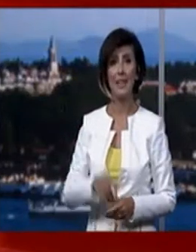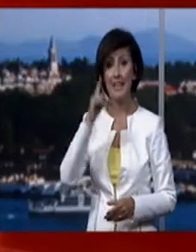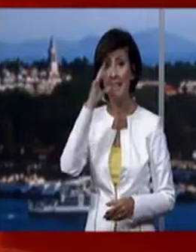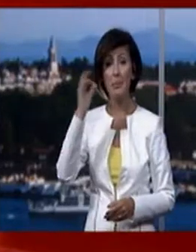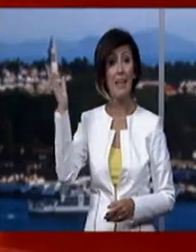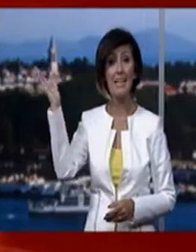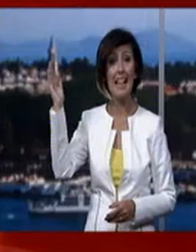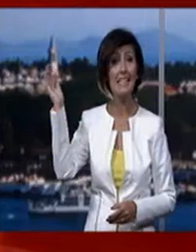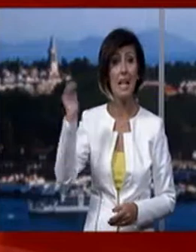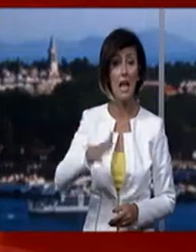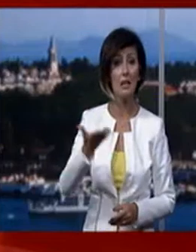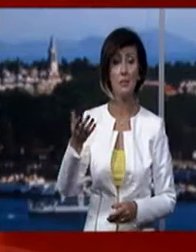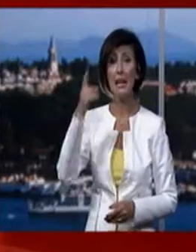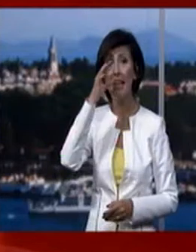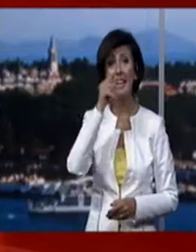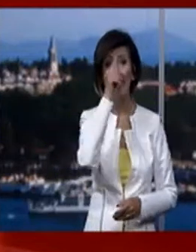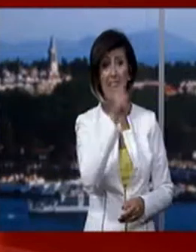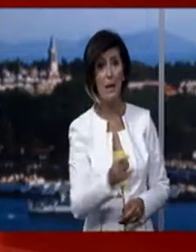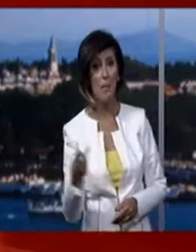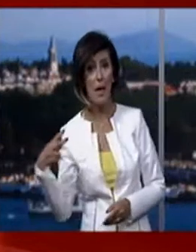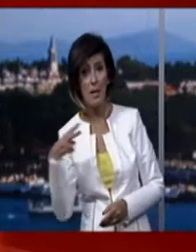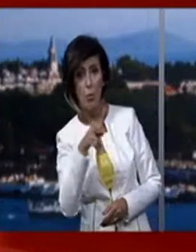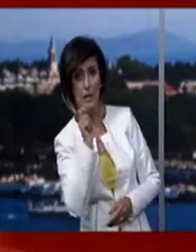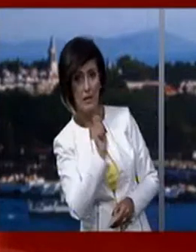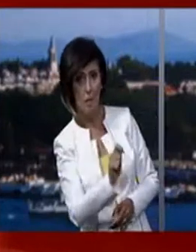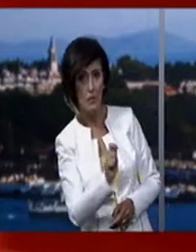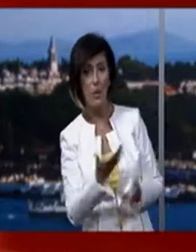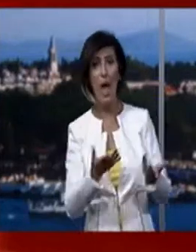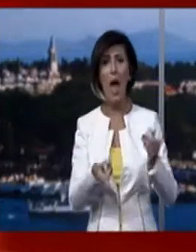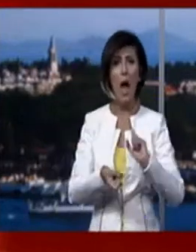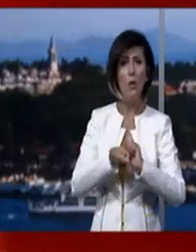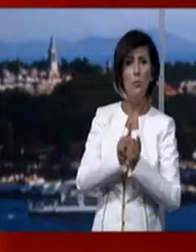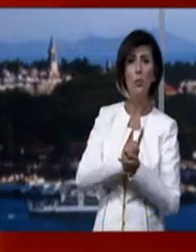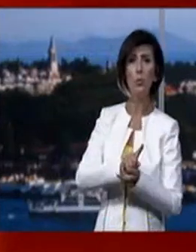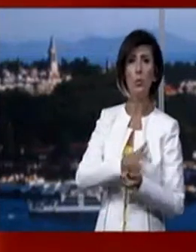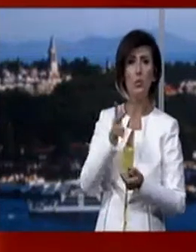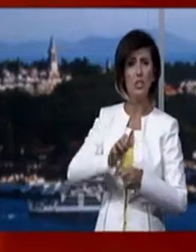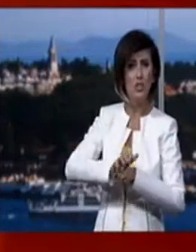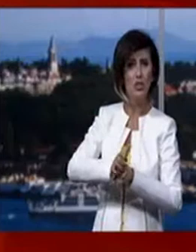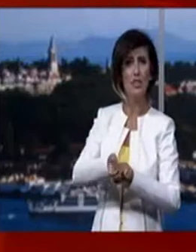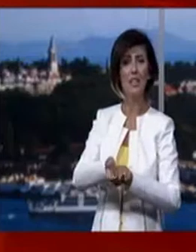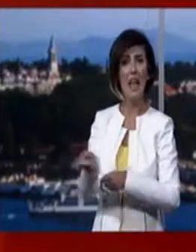gelsin, kime yönelmiş olursa olsun, her türlü şiddete ve